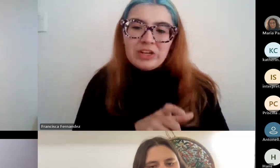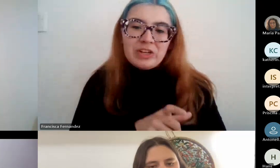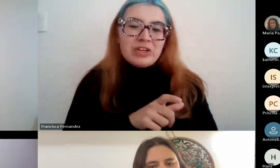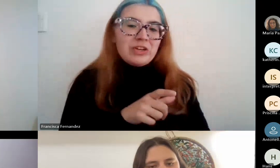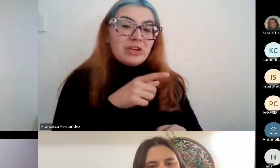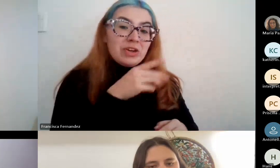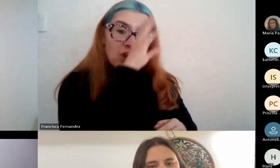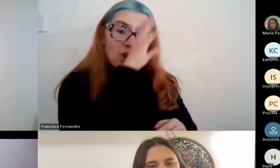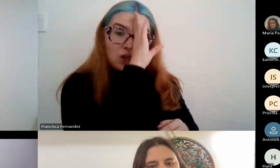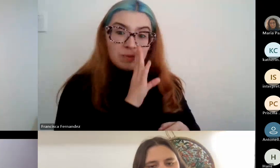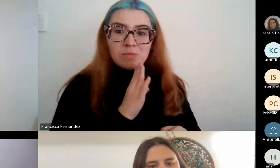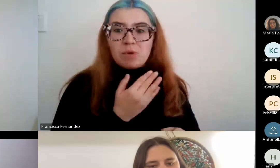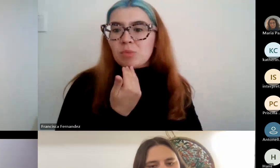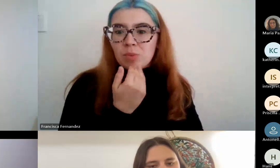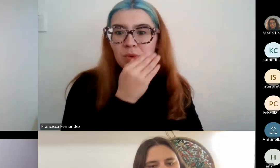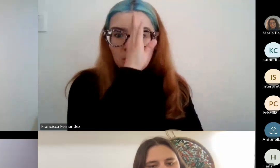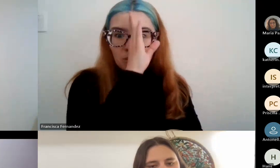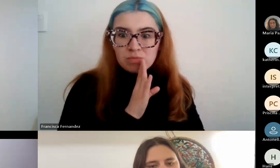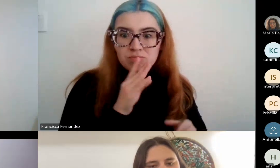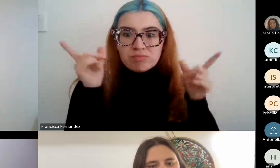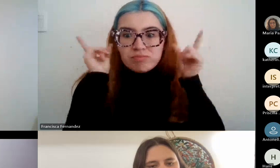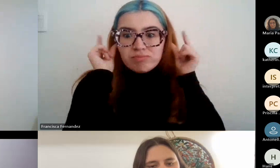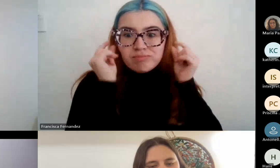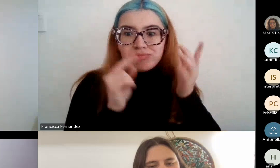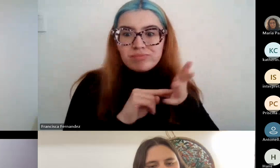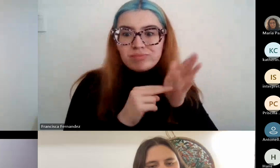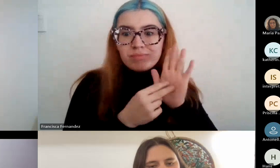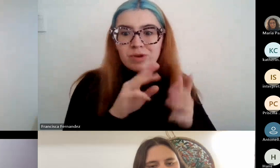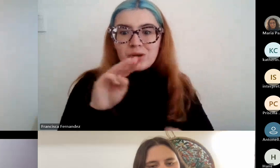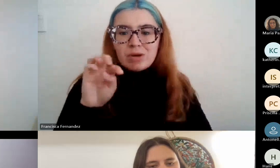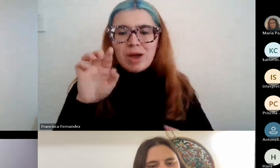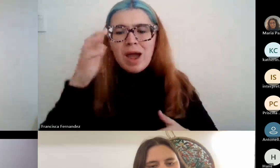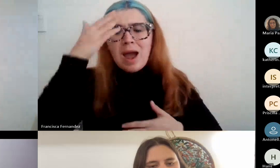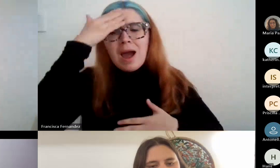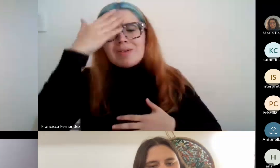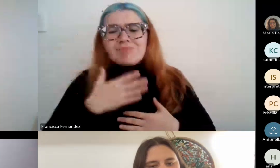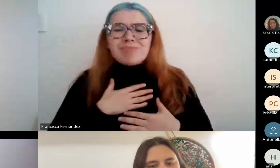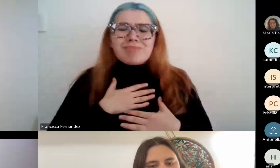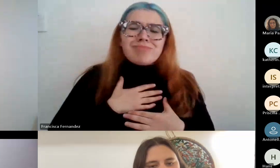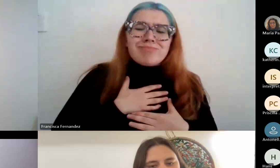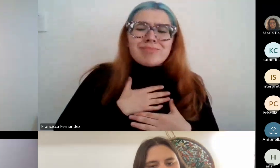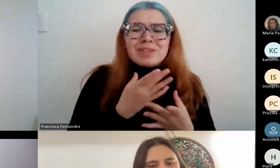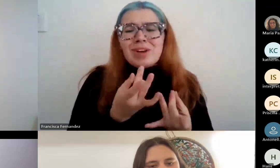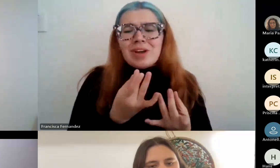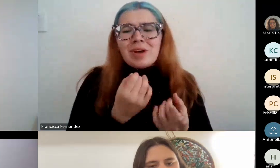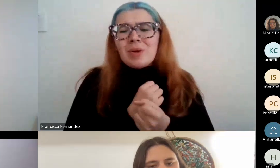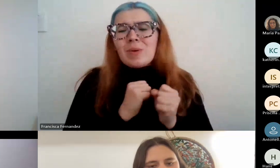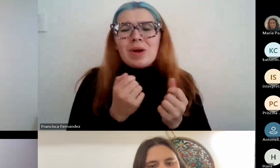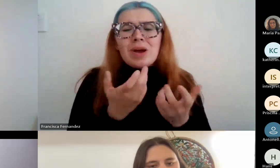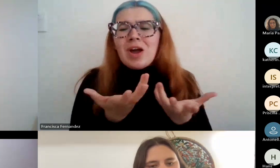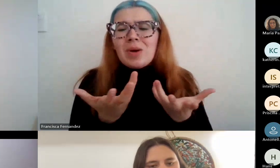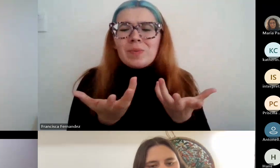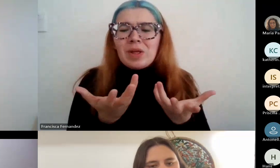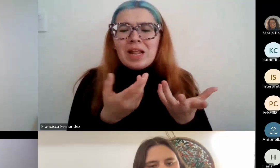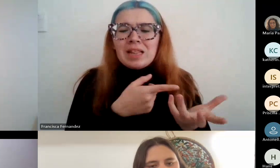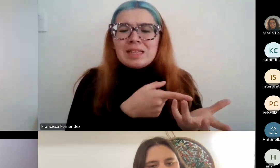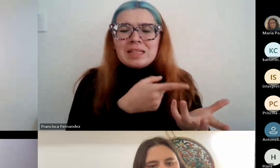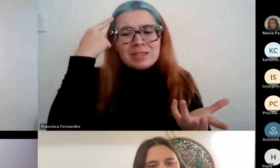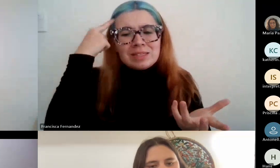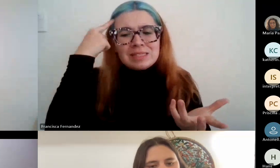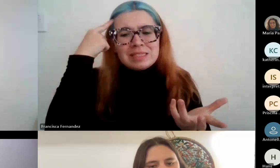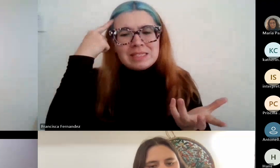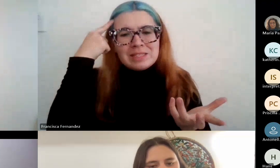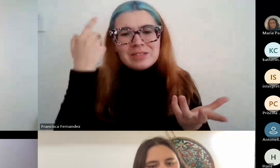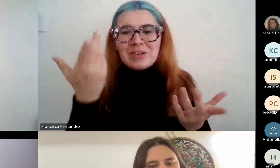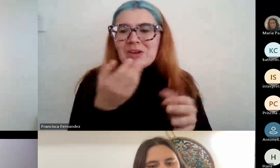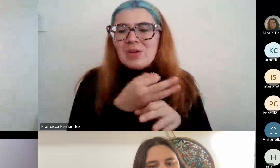Por ejemplo, en otras personas, no sé, que son hipocúsicos, por ejemplo, que están con el problema de que, no